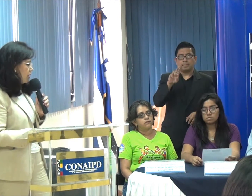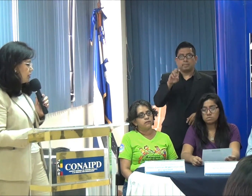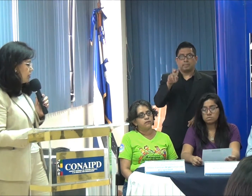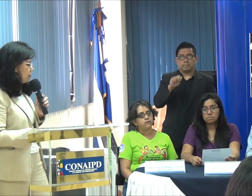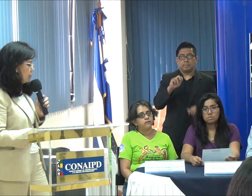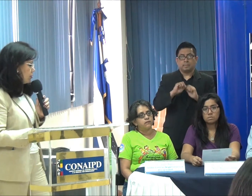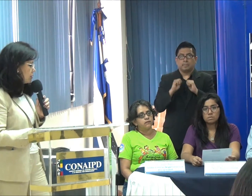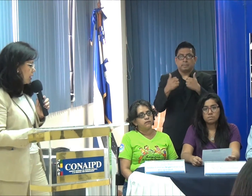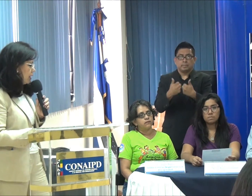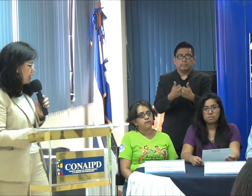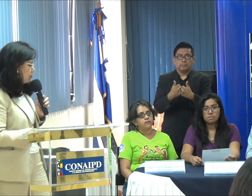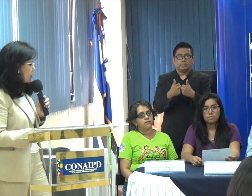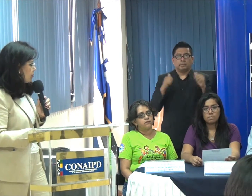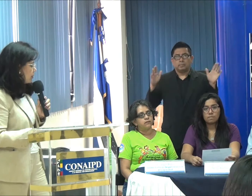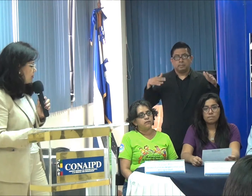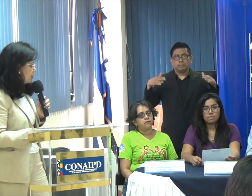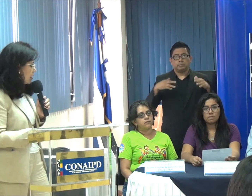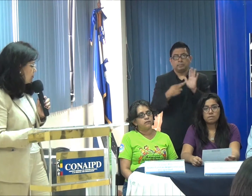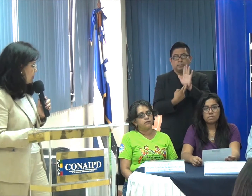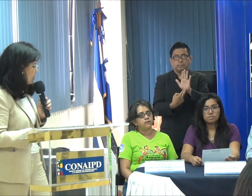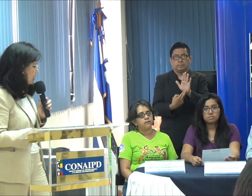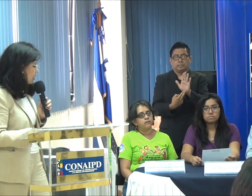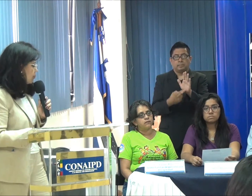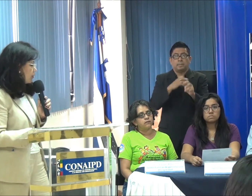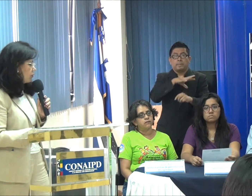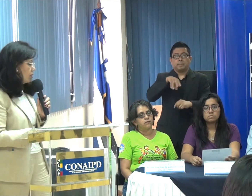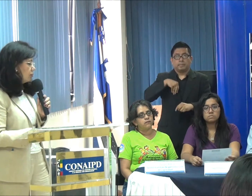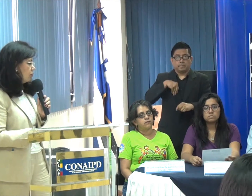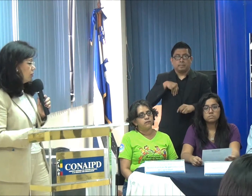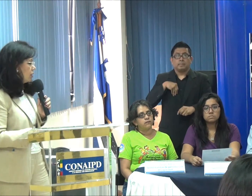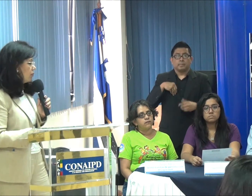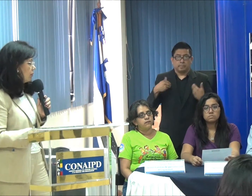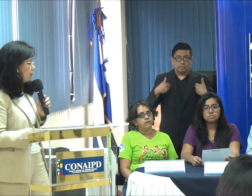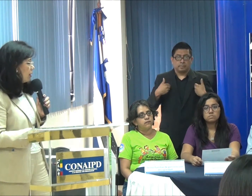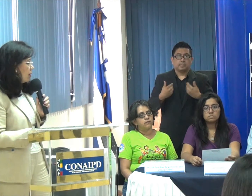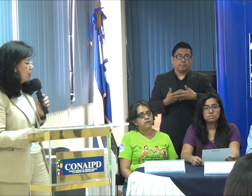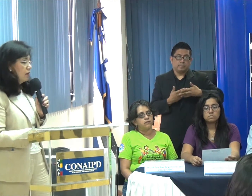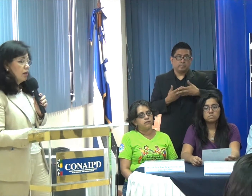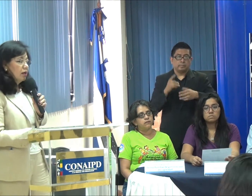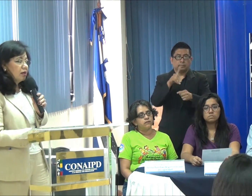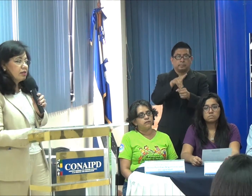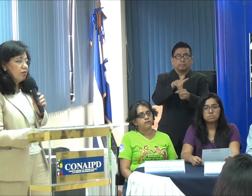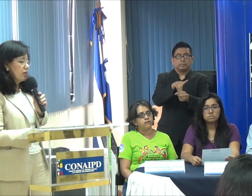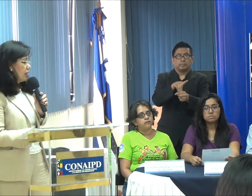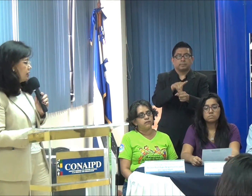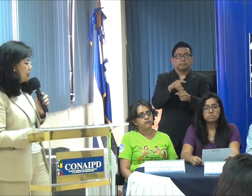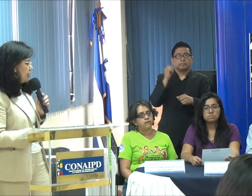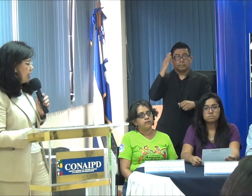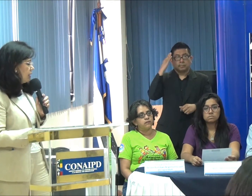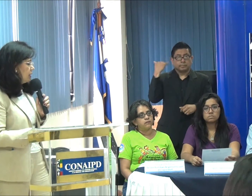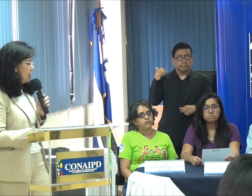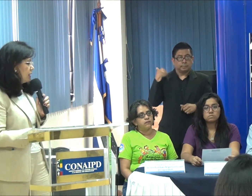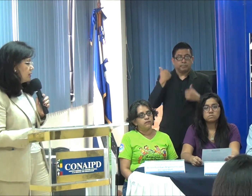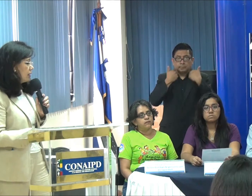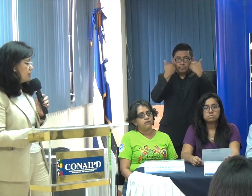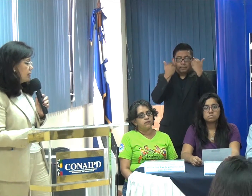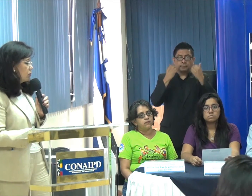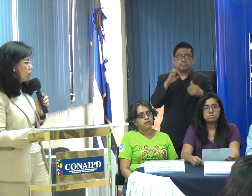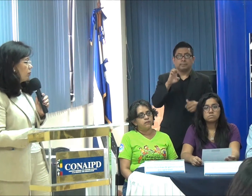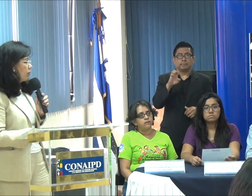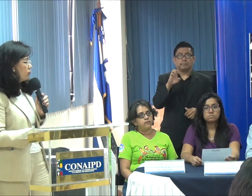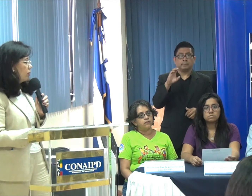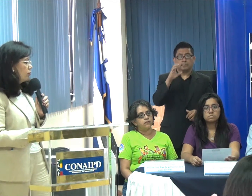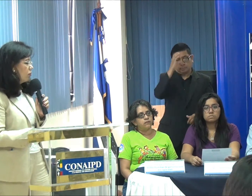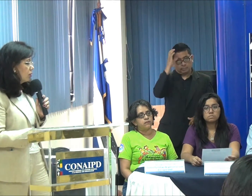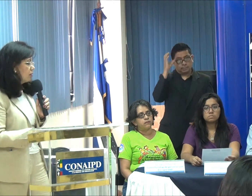la Organización de los Angelitos, representa a familias de personas con discapacidad. La señorita Cecilia Elías, al